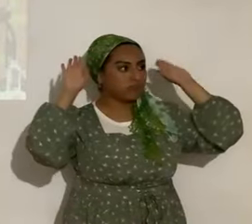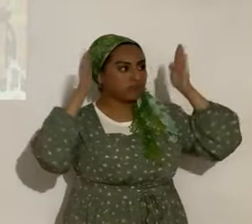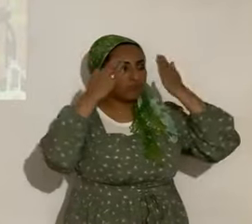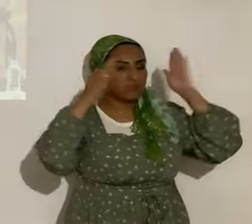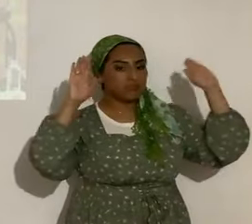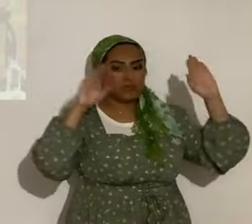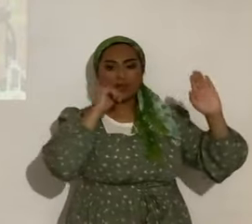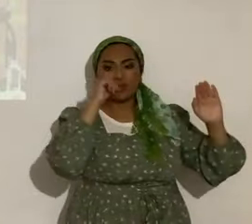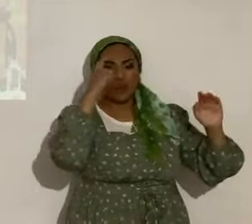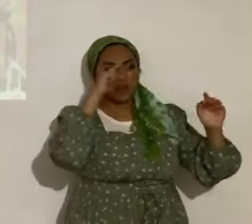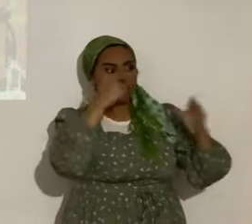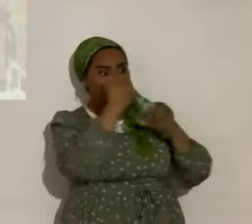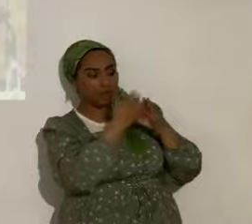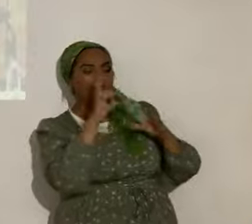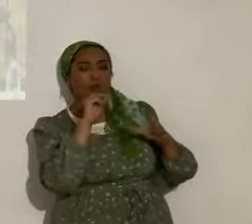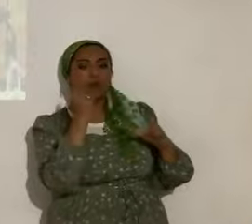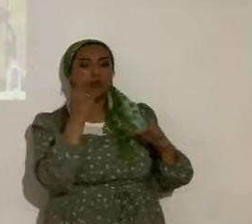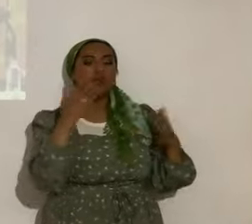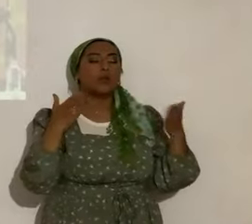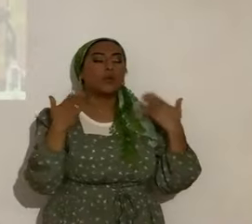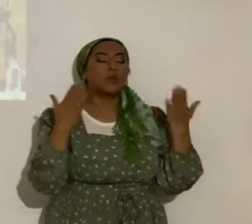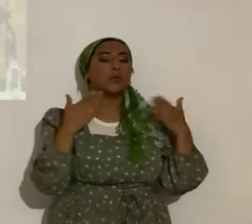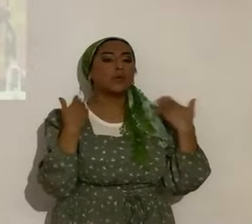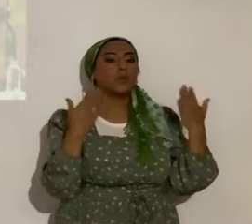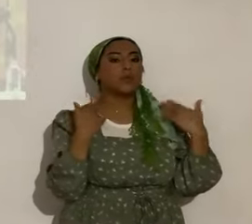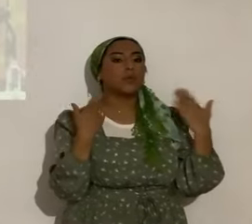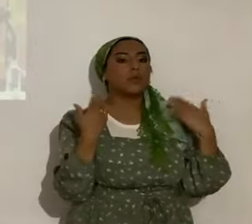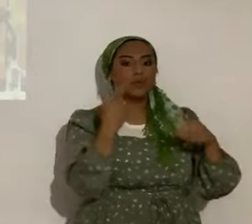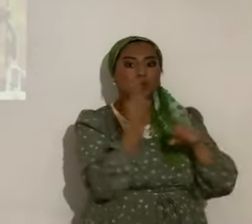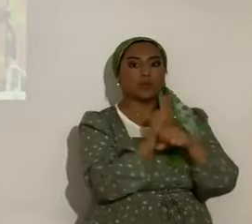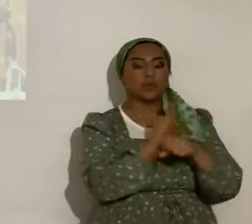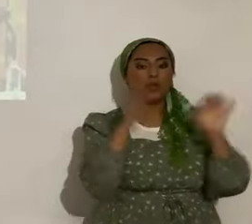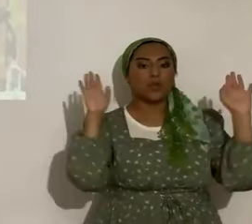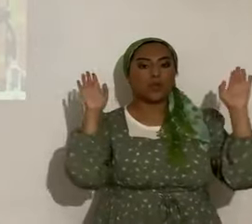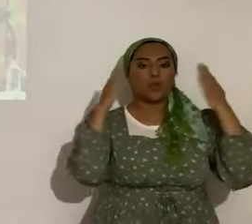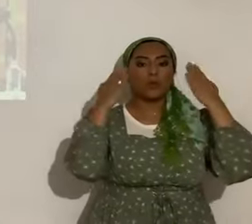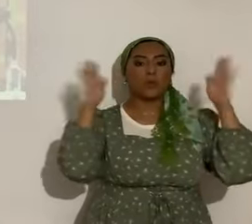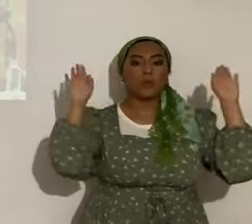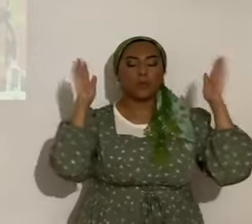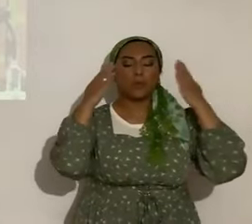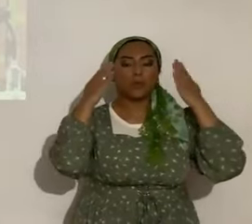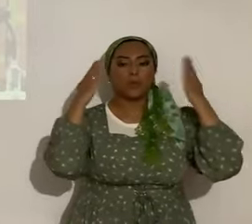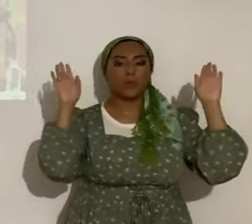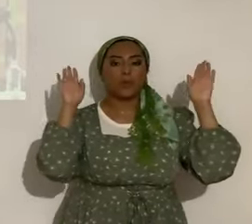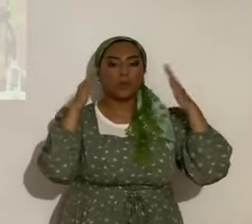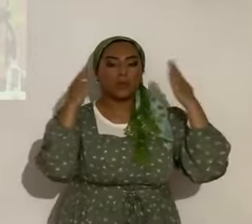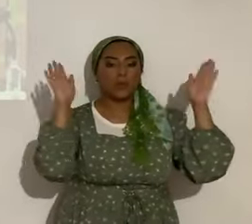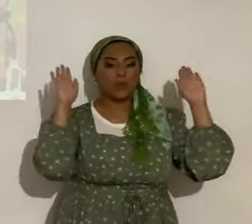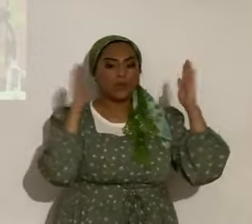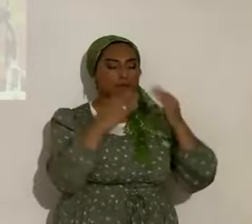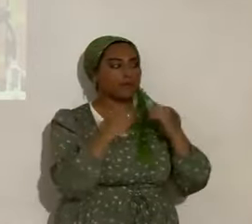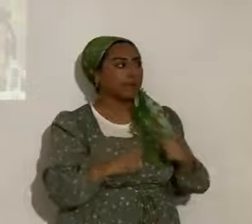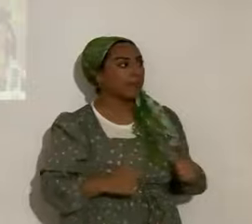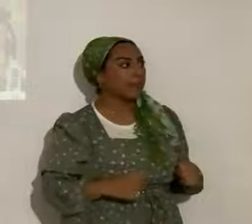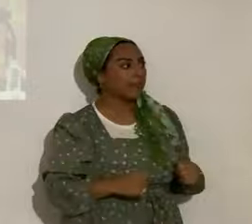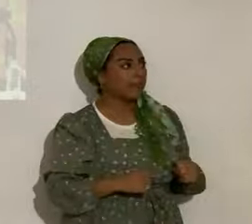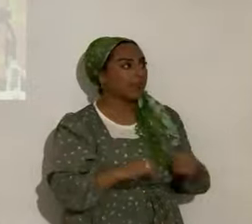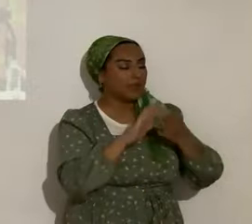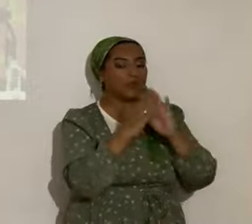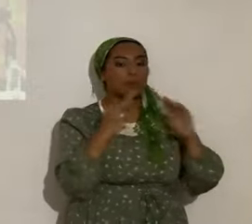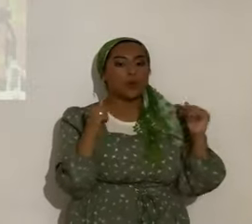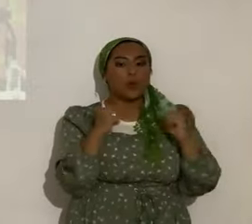para atacarte, sino para refrescarse, porque le sirve de abanico, por eso mueven las orejas los elefantes. Se enfrían